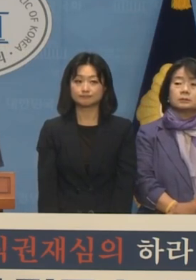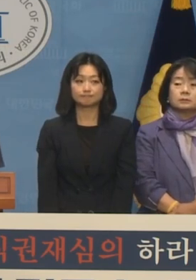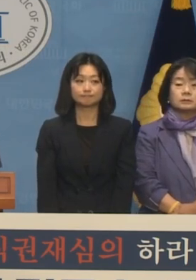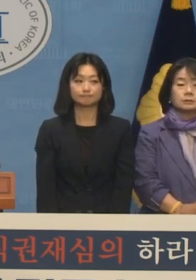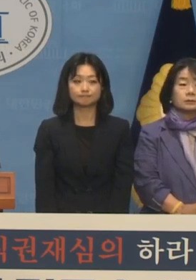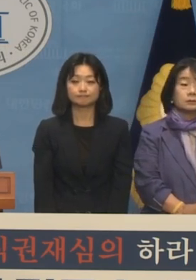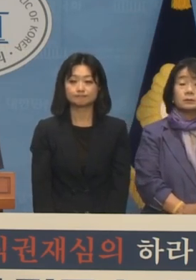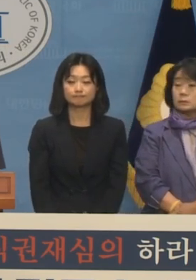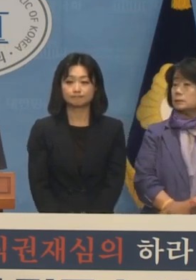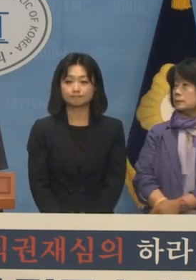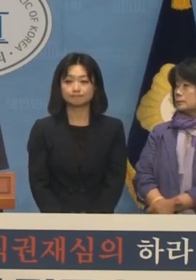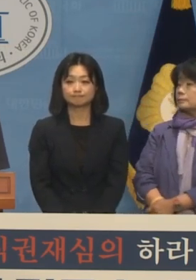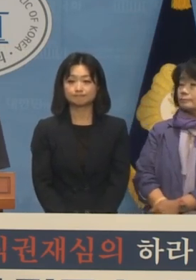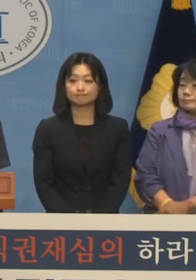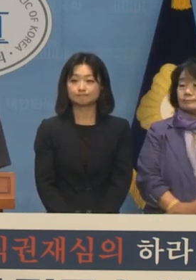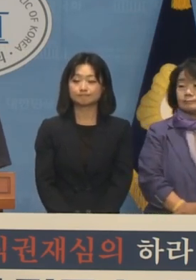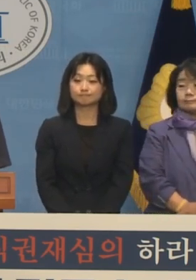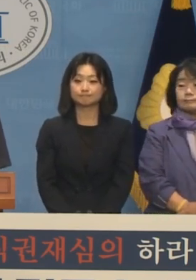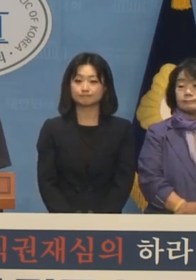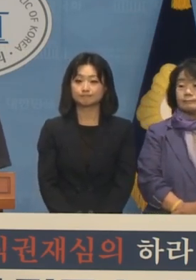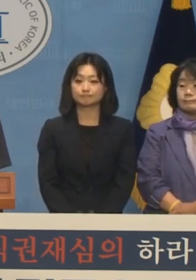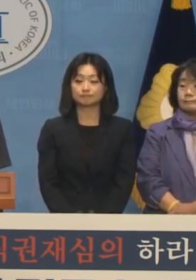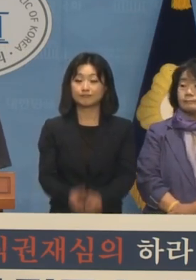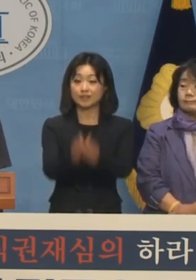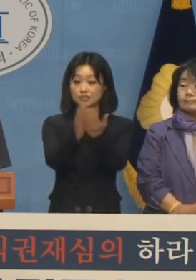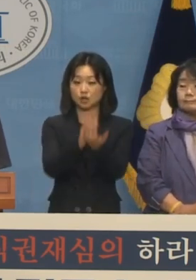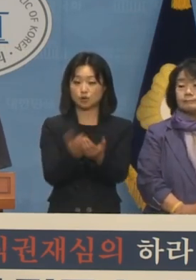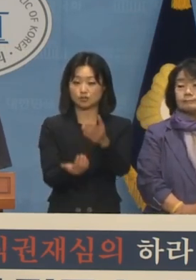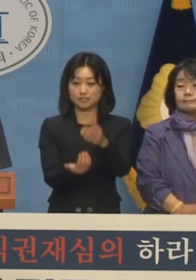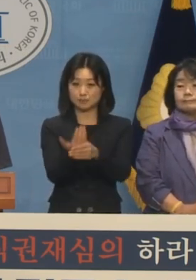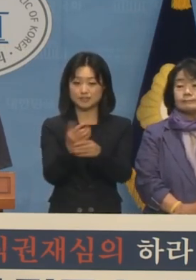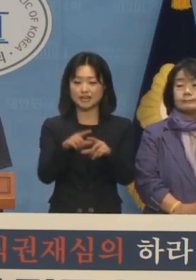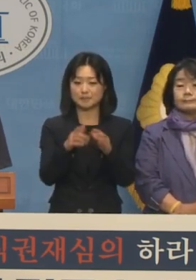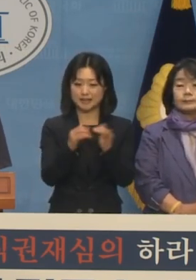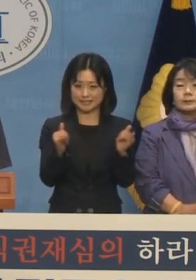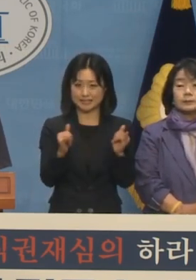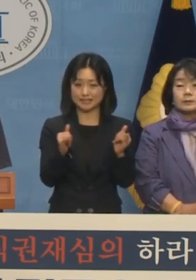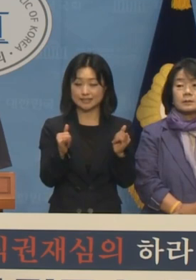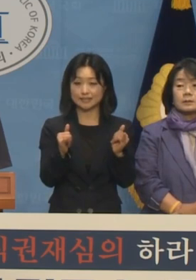네, 그럼 이상으로 세월호 참사 일반인